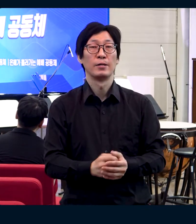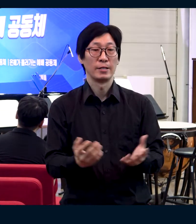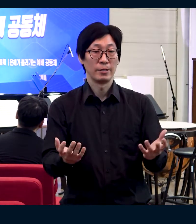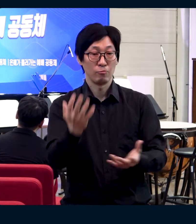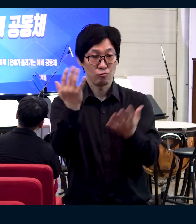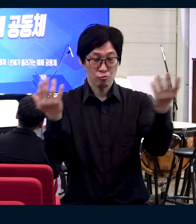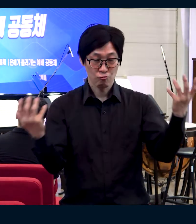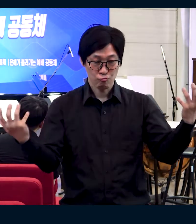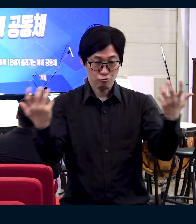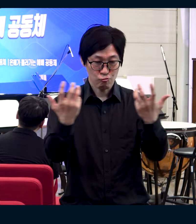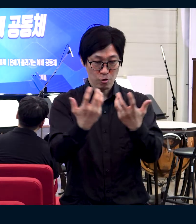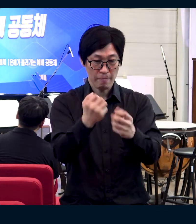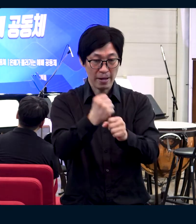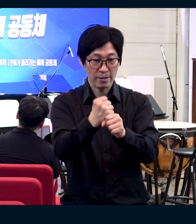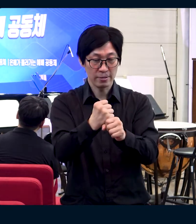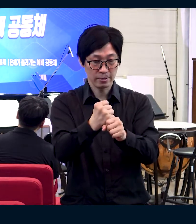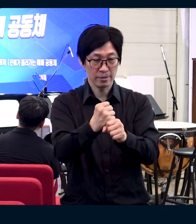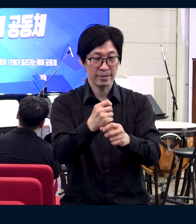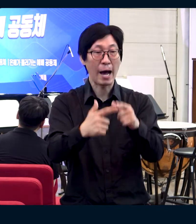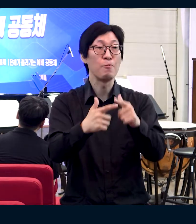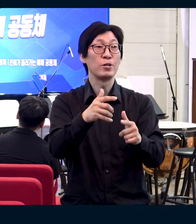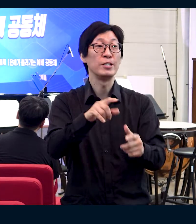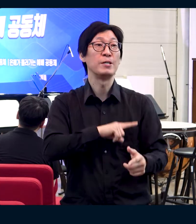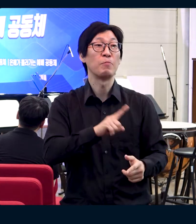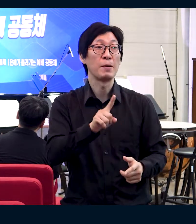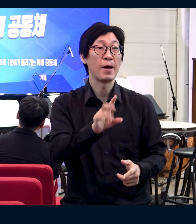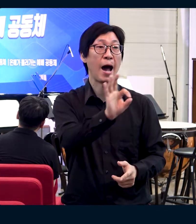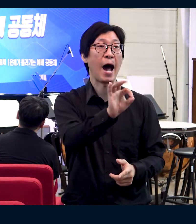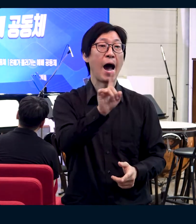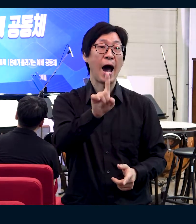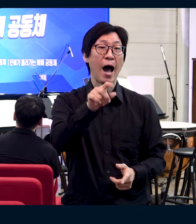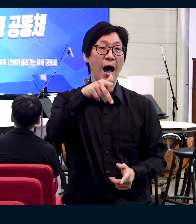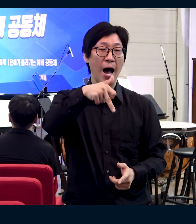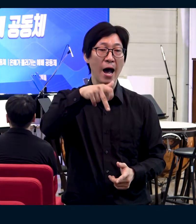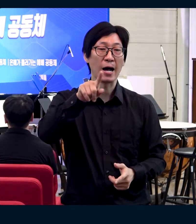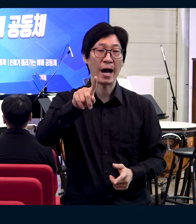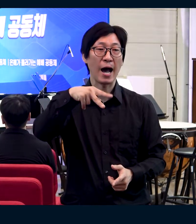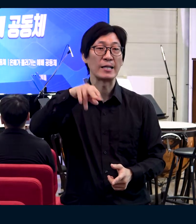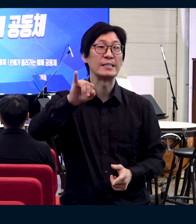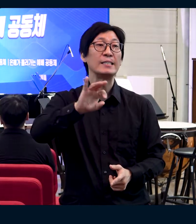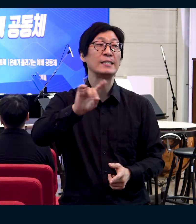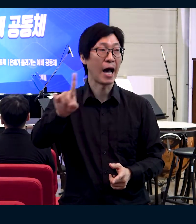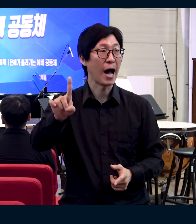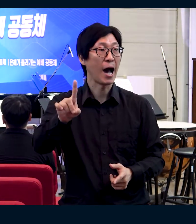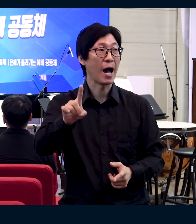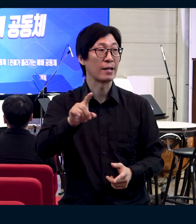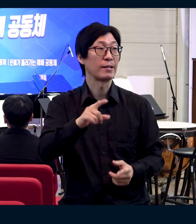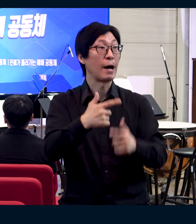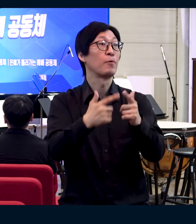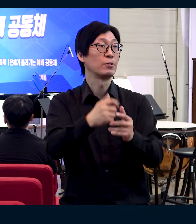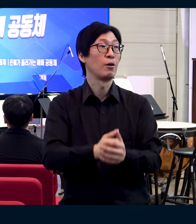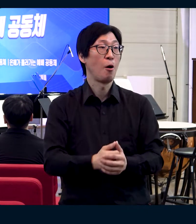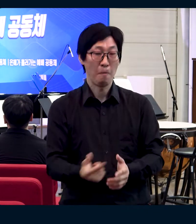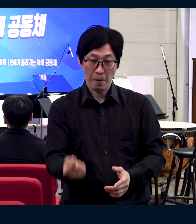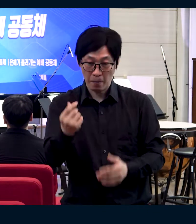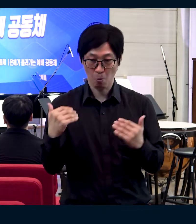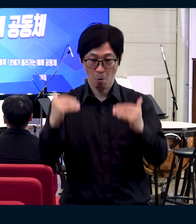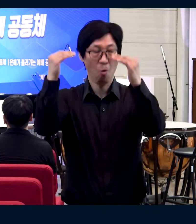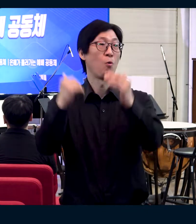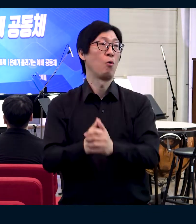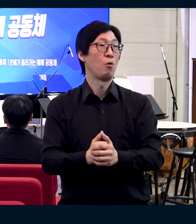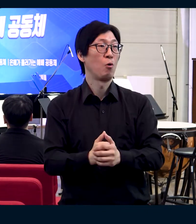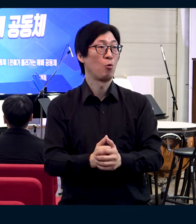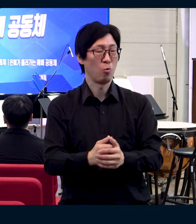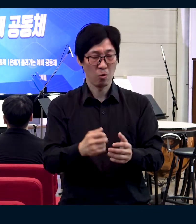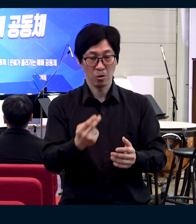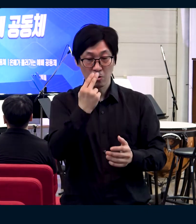푸르게 만들 수 있는 그런 수종을 골랐는데 그게 바로 아카시아 나무라는 거예요. 이 아카시아 나무는요, 생존력도